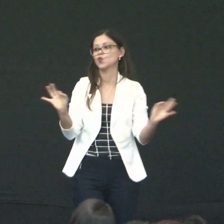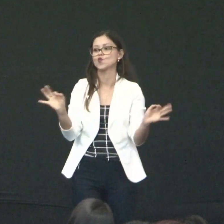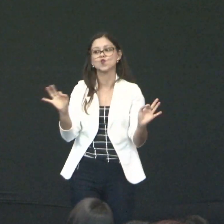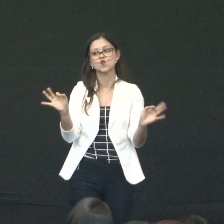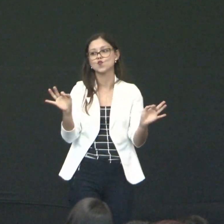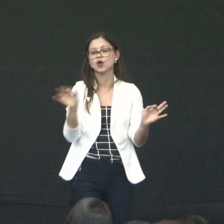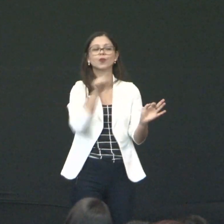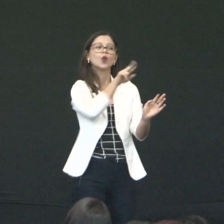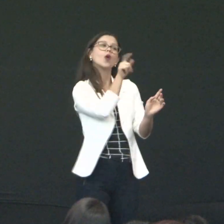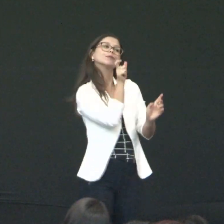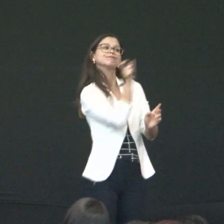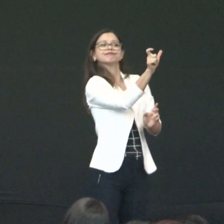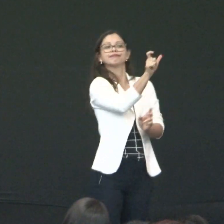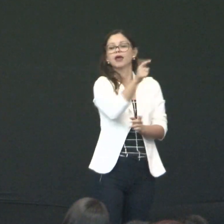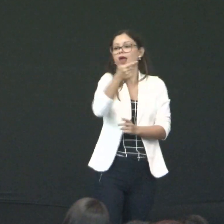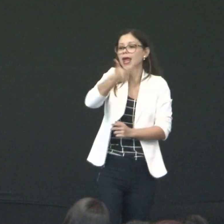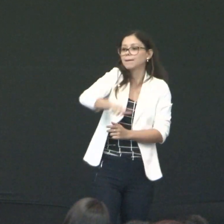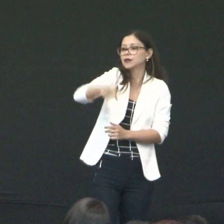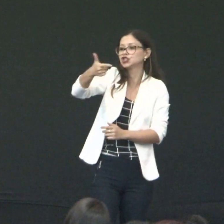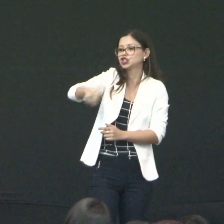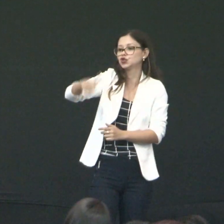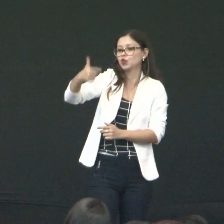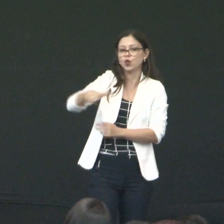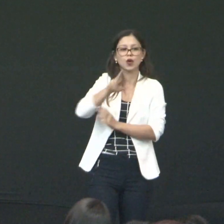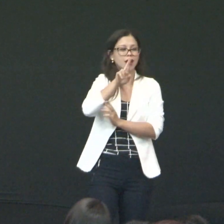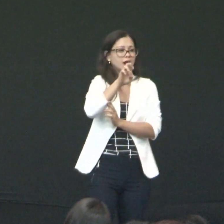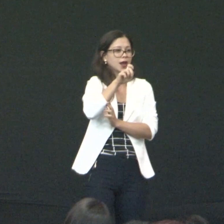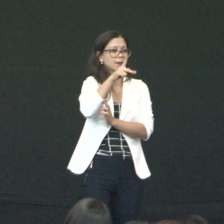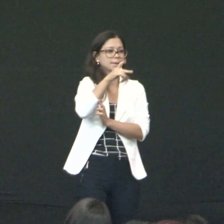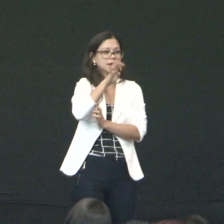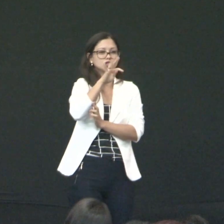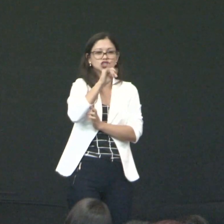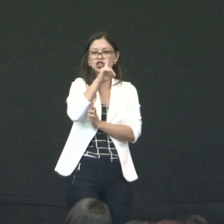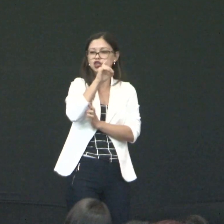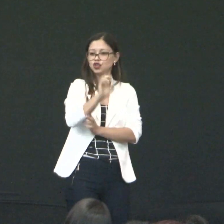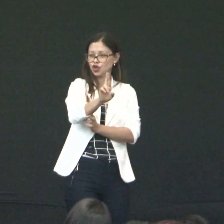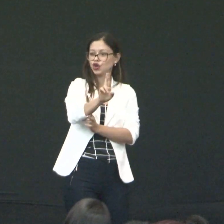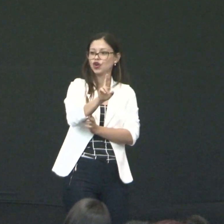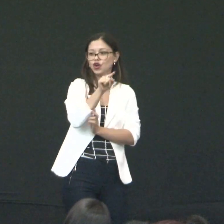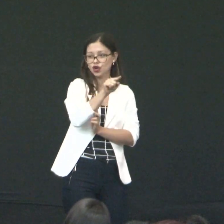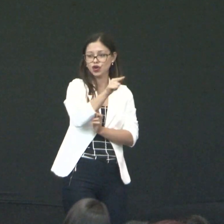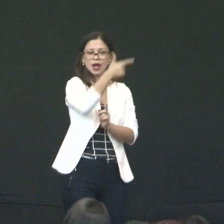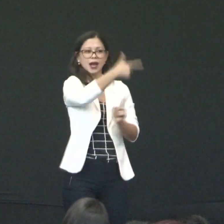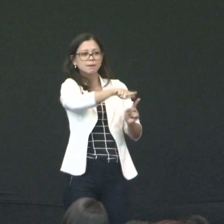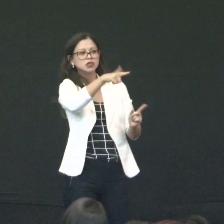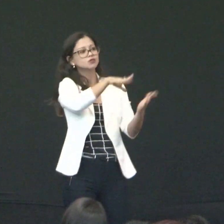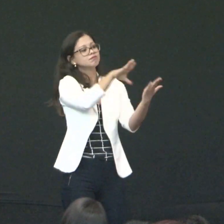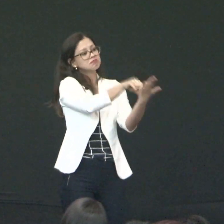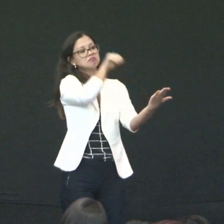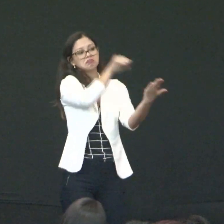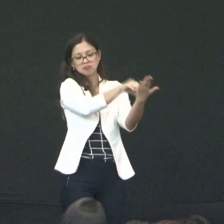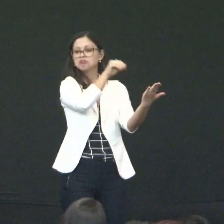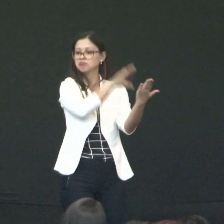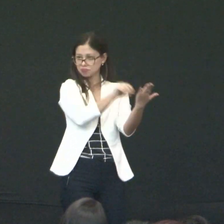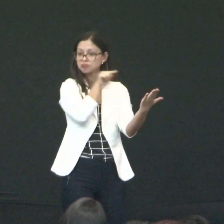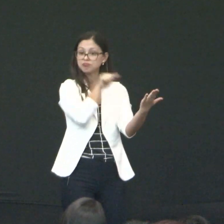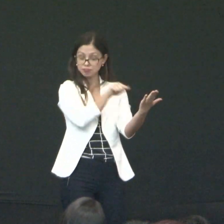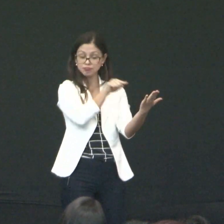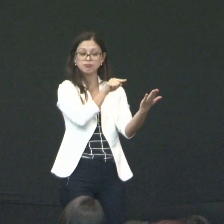Não era chamado por essa terminologia, intérprete surdo, ele era chamado de repetidor, como se